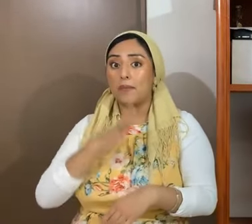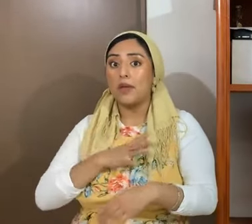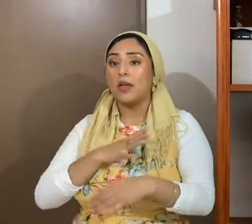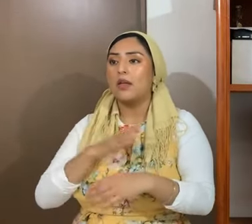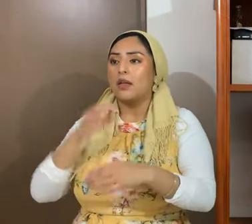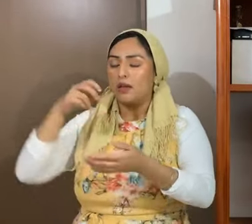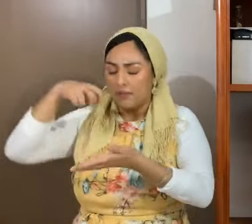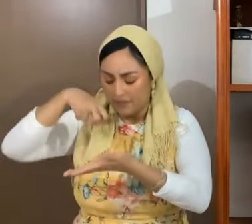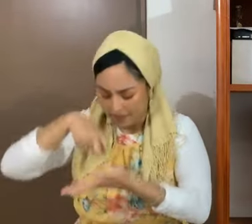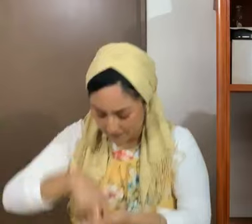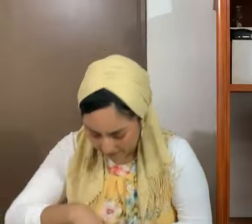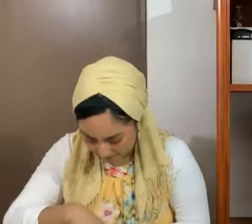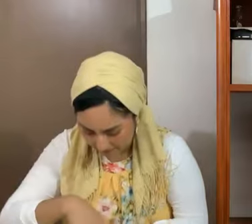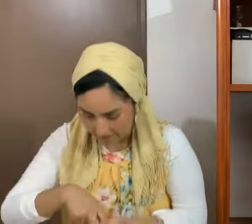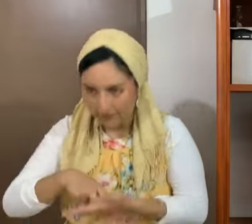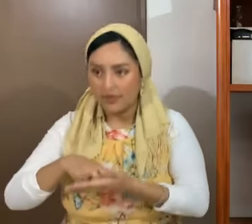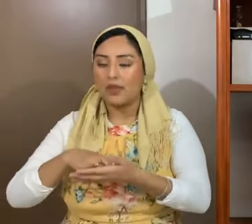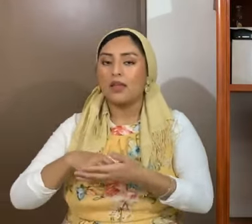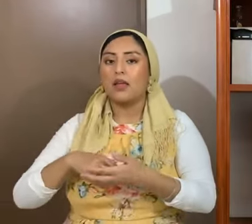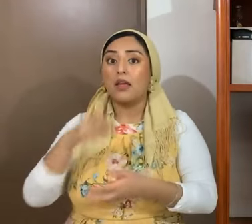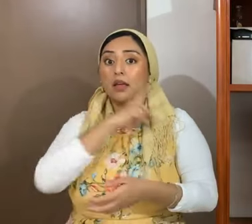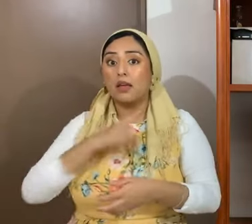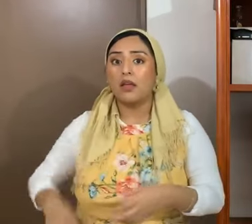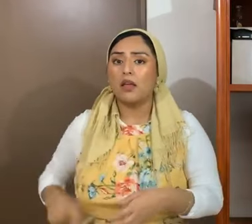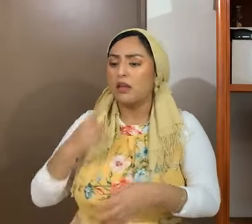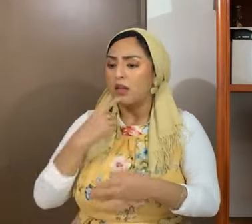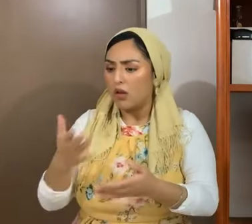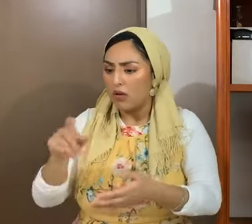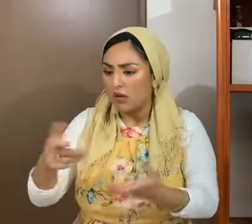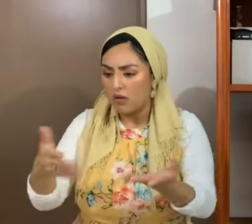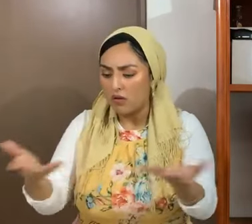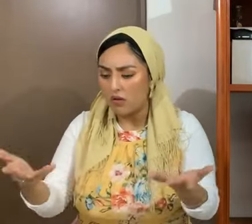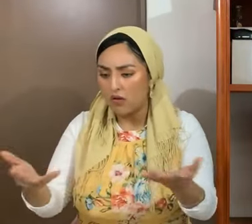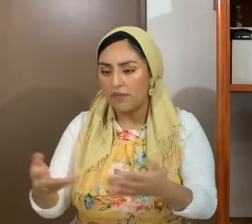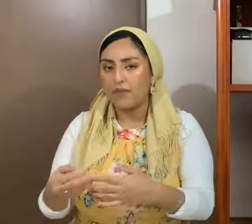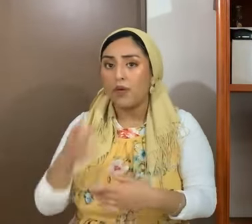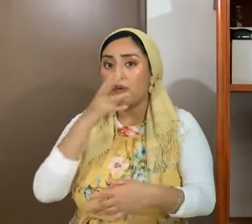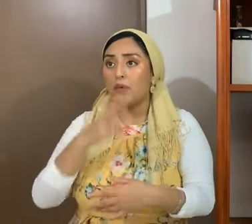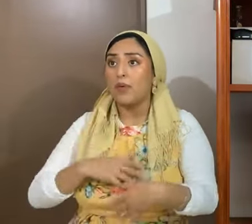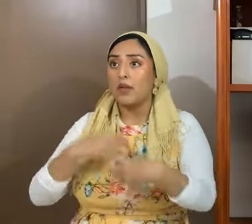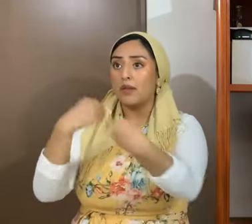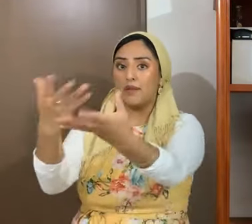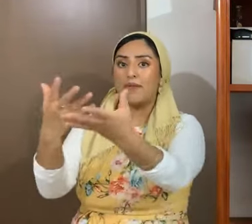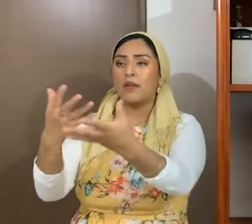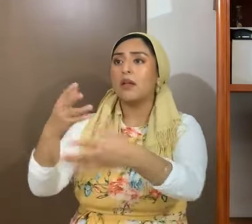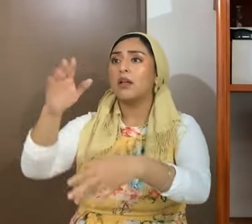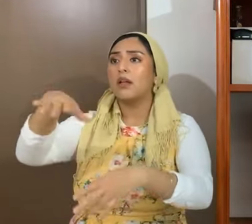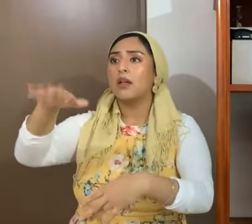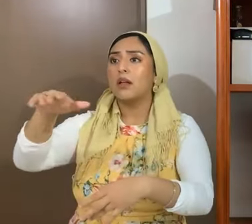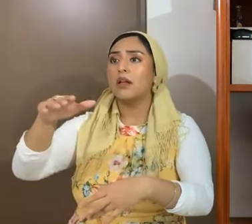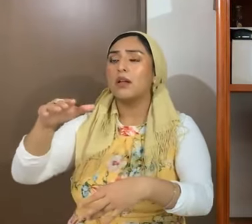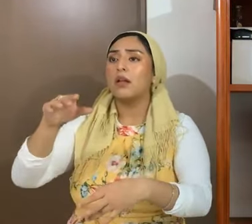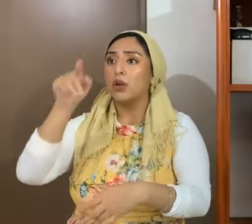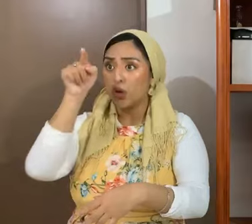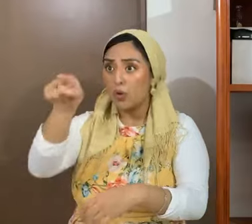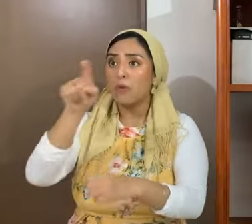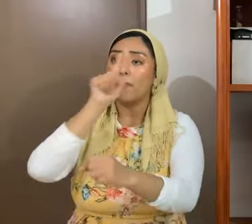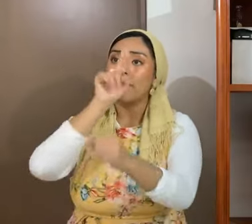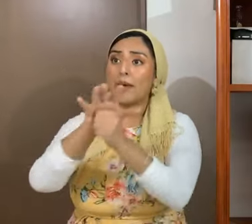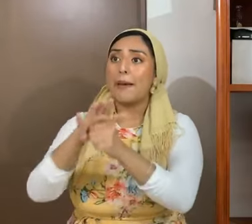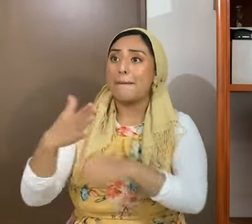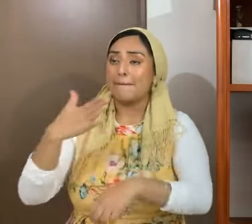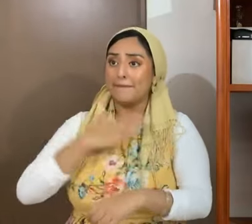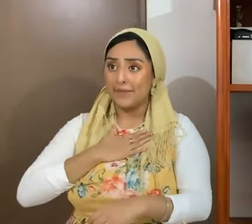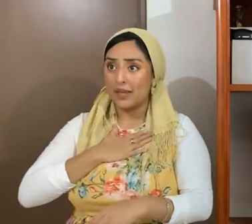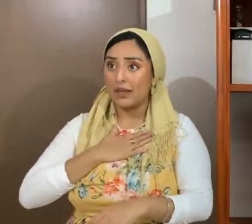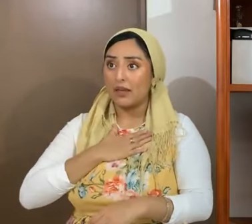se inclinó e hizo reverencia al rey, y el rey dijo, ¿qué tienes? Y ella le respondió, Señor mío, tú juraste a tu sierva por